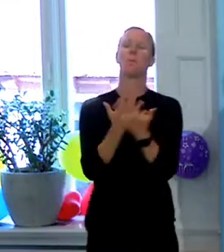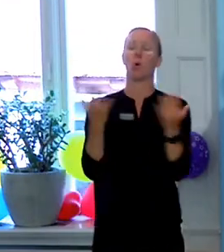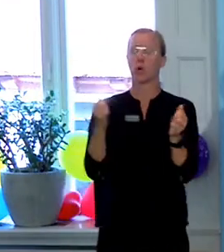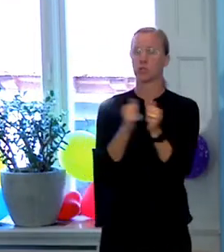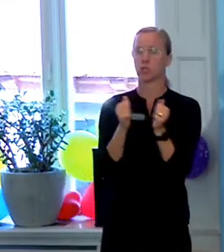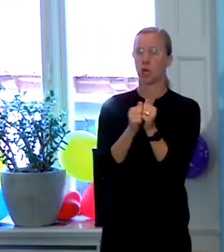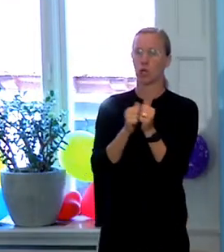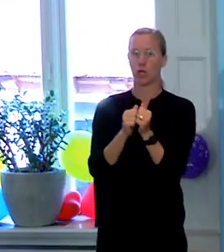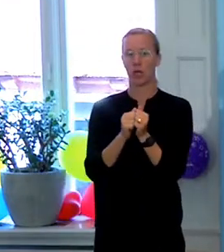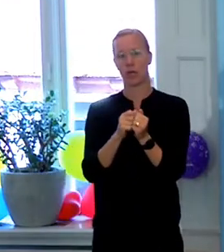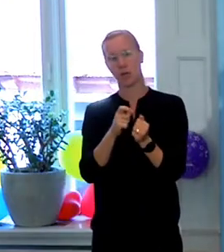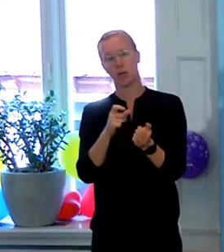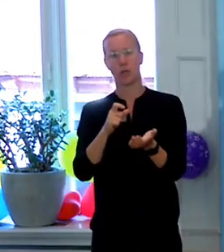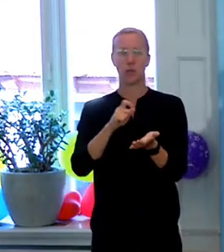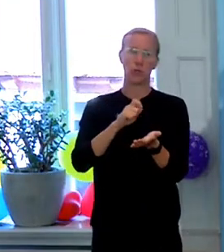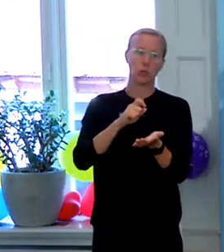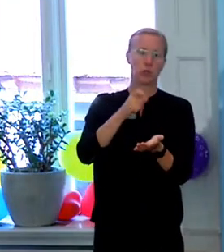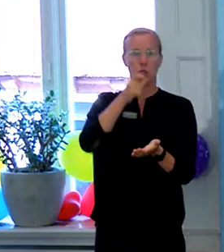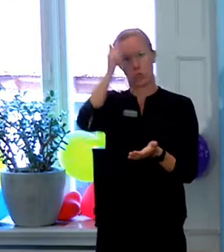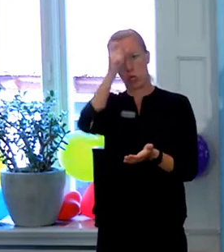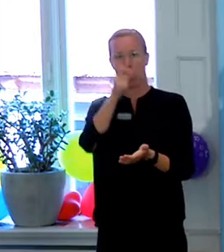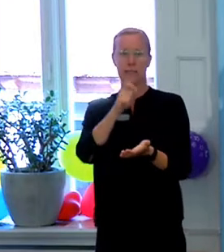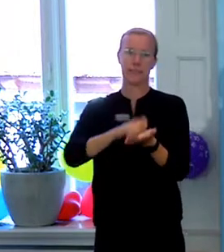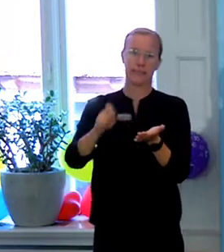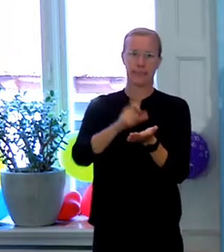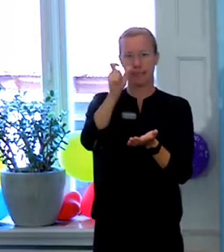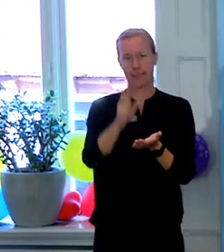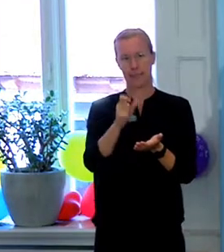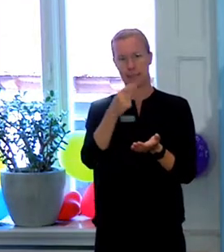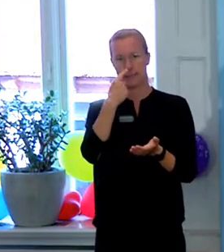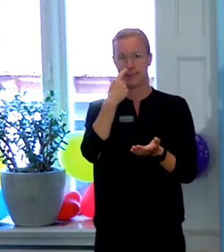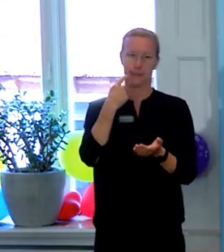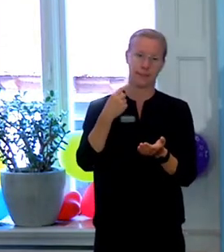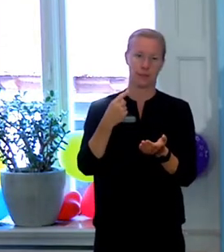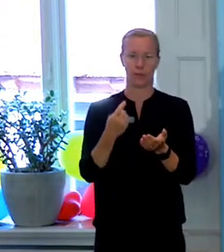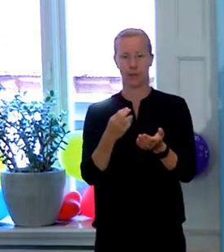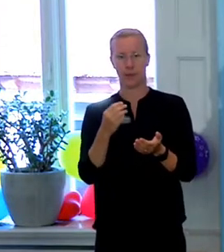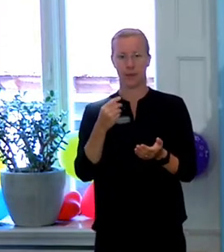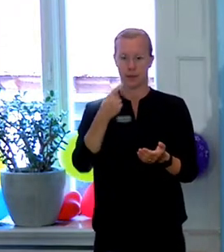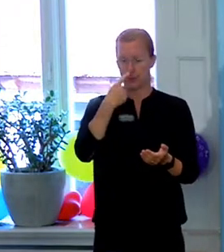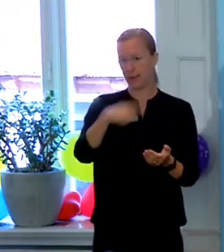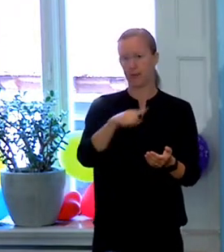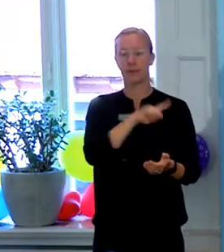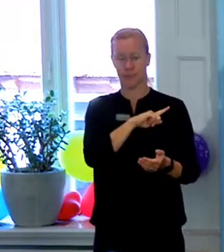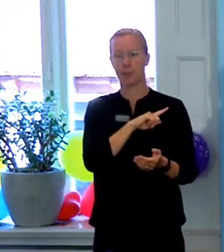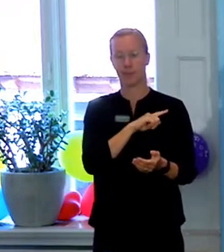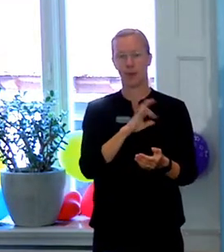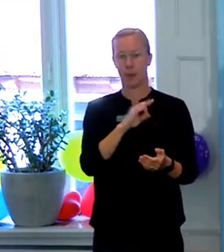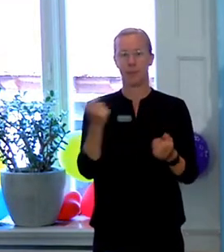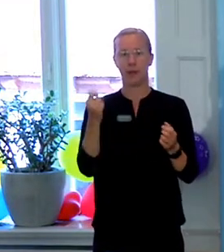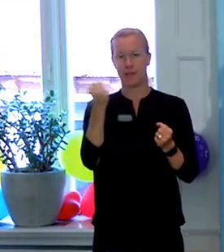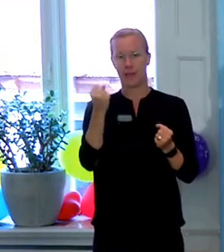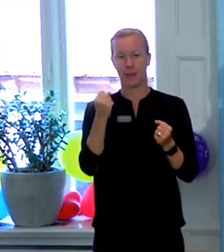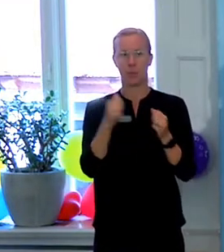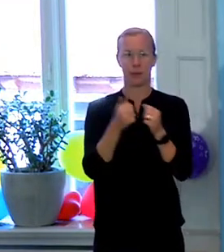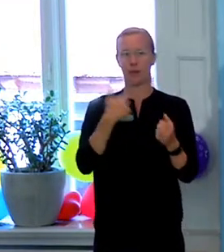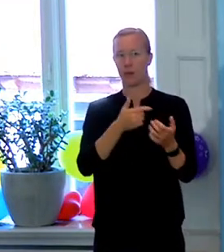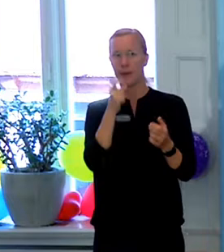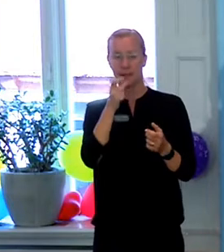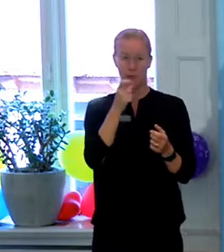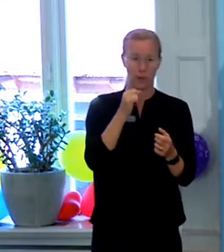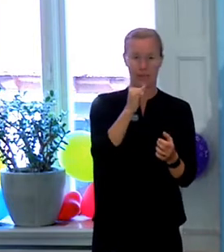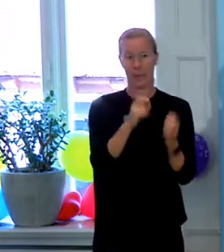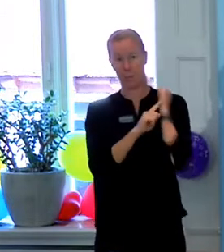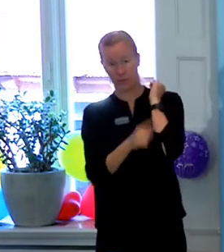saker. En fråga om socialsekreterarens utsatthet är ju viktigt att utreda vidare. Jag har nämligen inte i mina intervjuer med varken professionella i